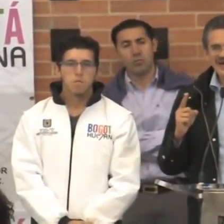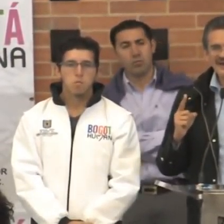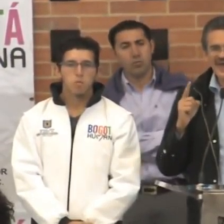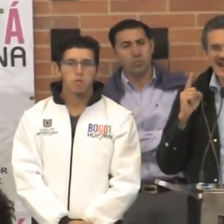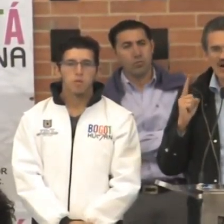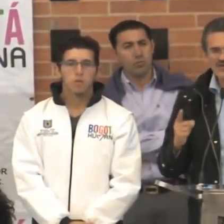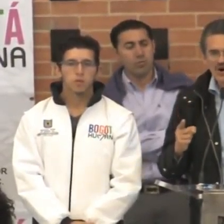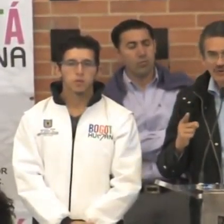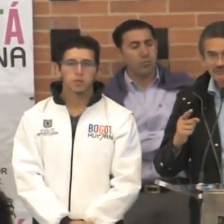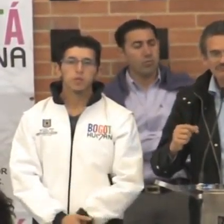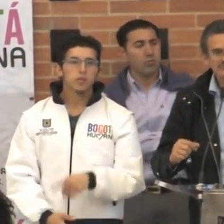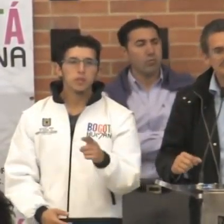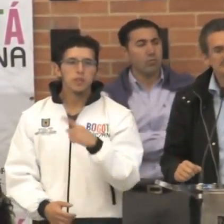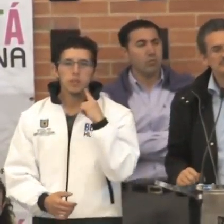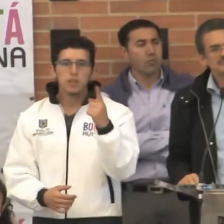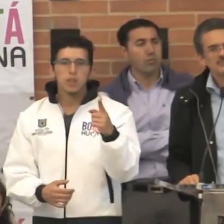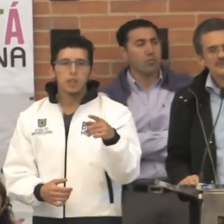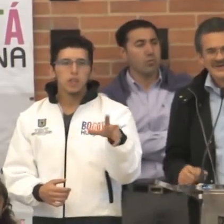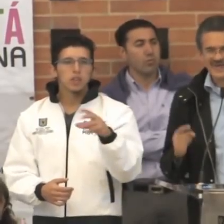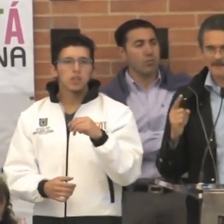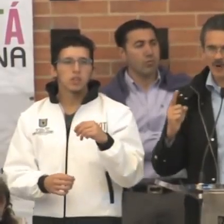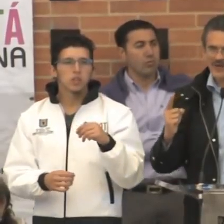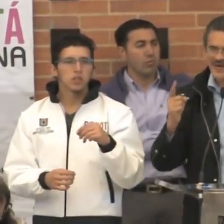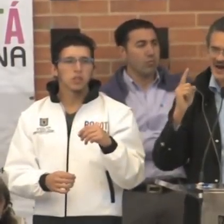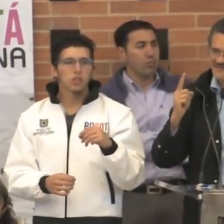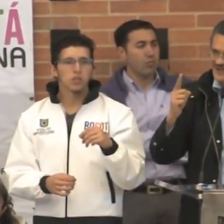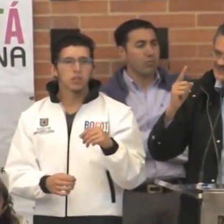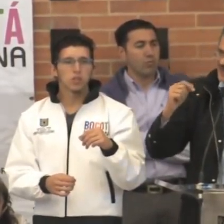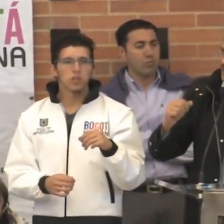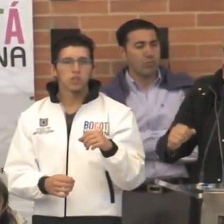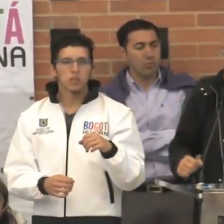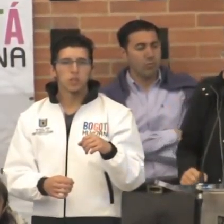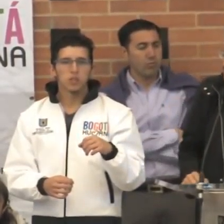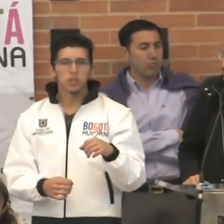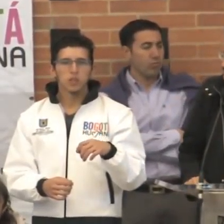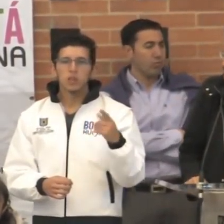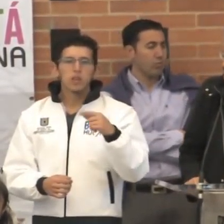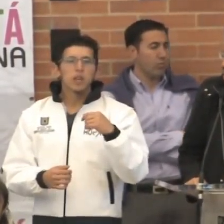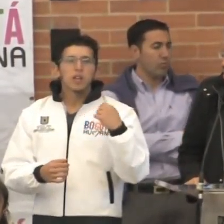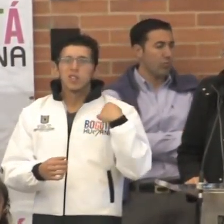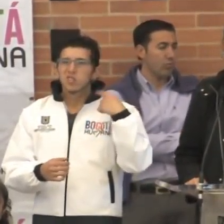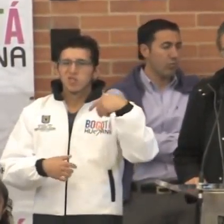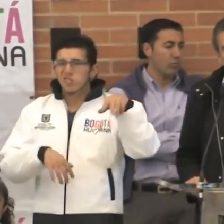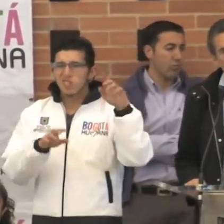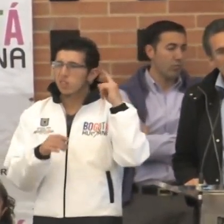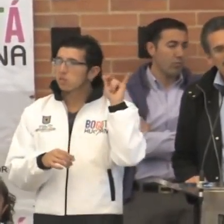a evitar que el odio que proviene de la falta de comunicación